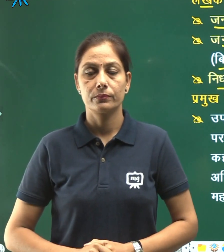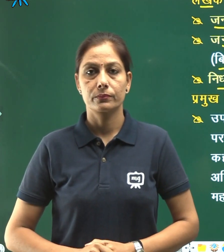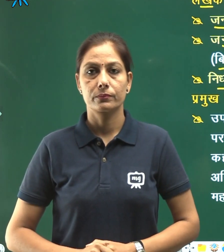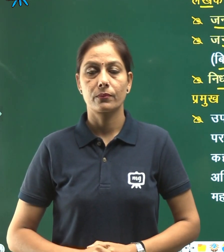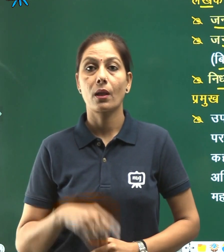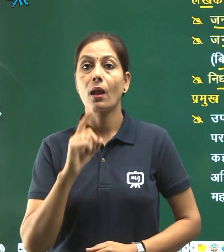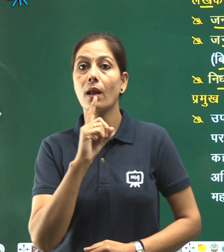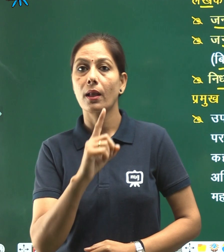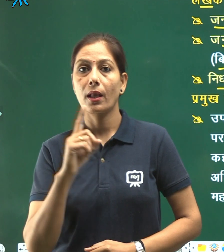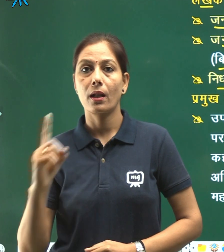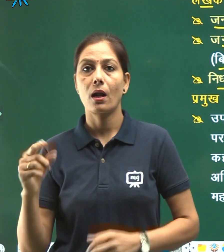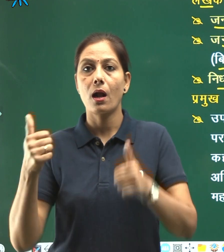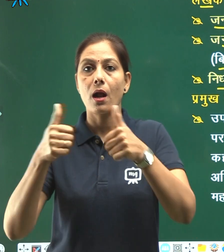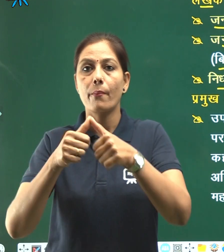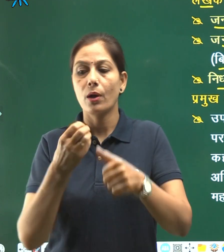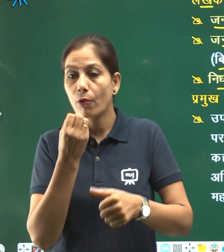11 अप्रैल